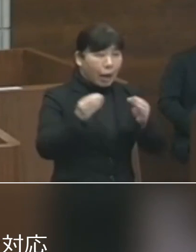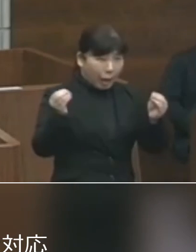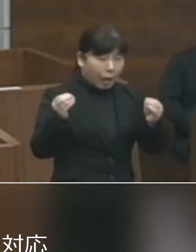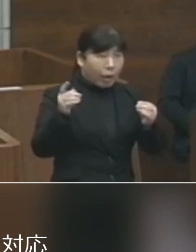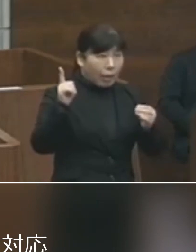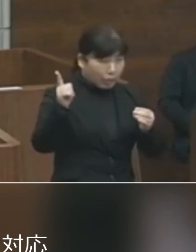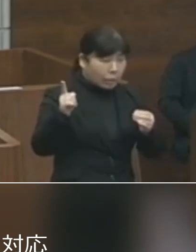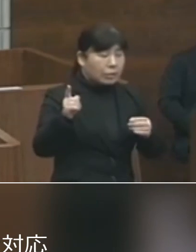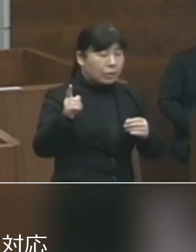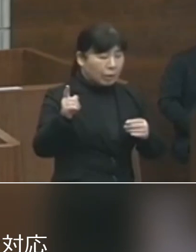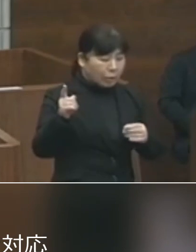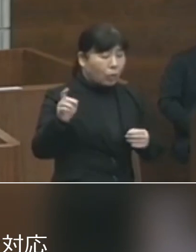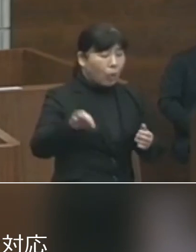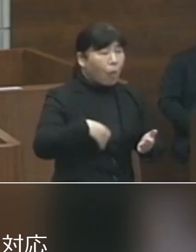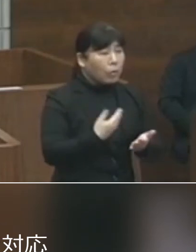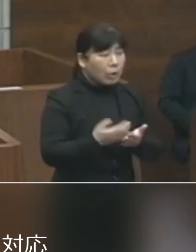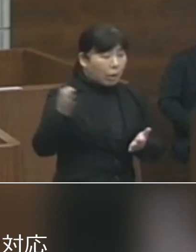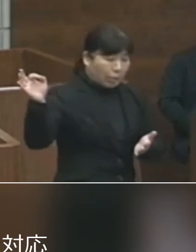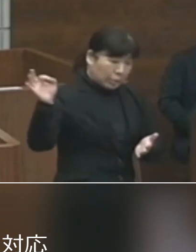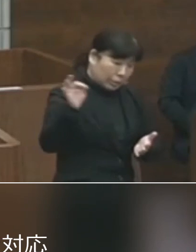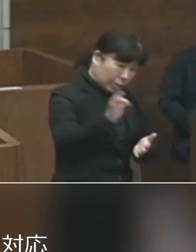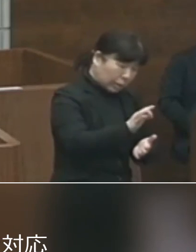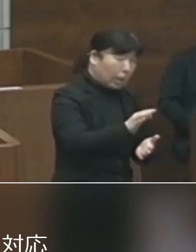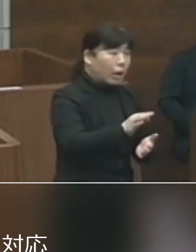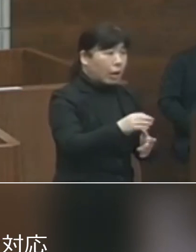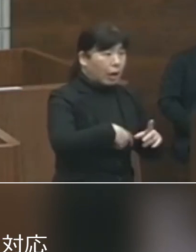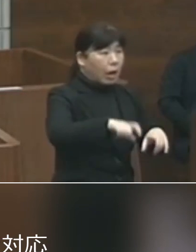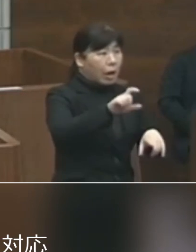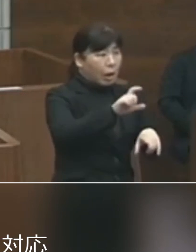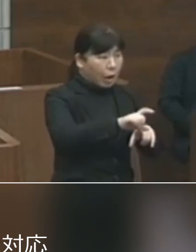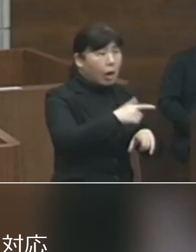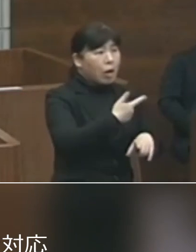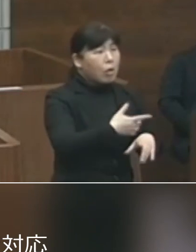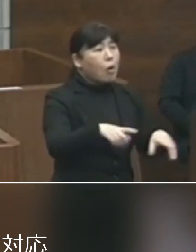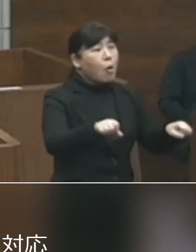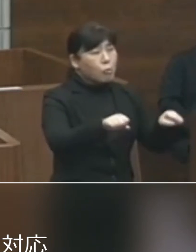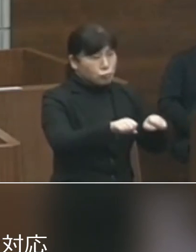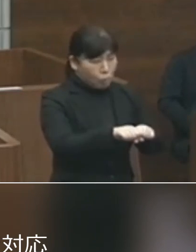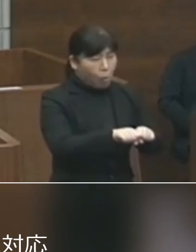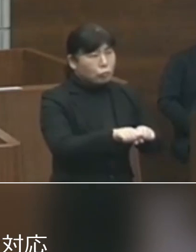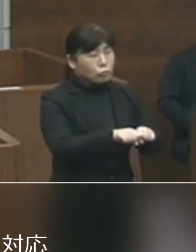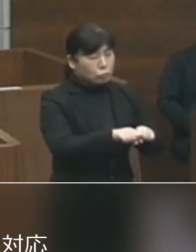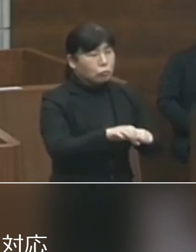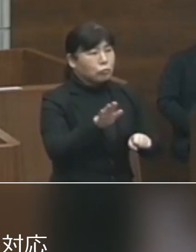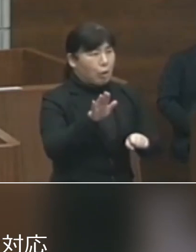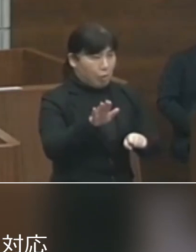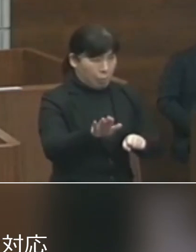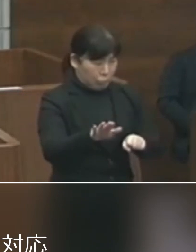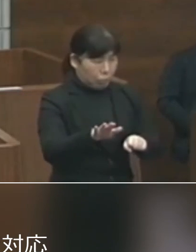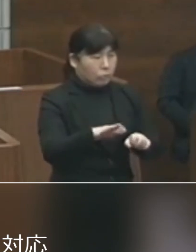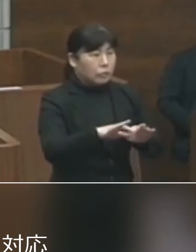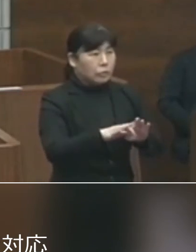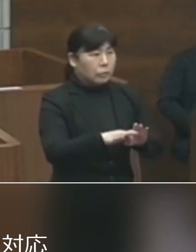6億円程度増える見込みであり、安定した財源を確保した上で